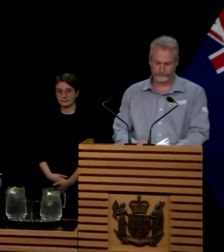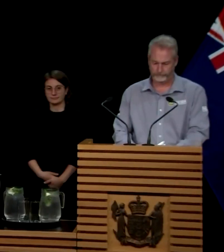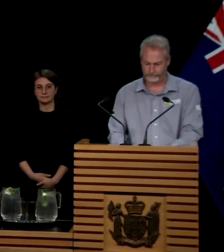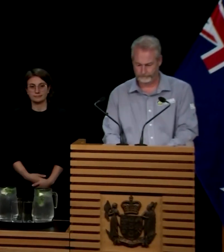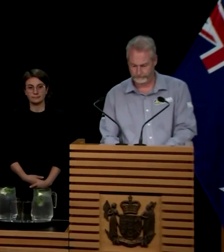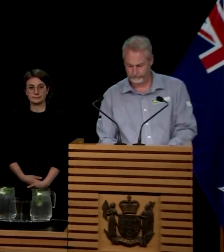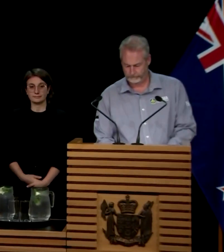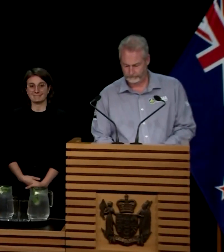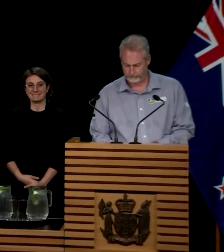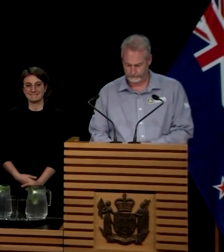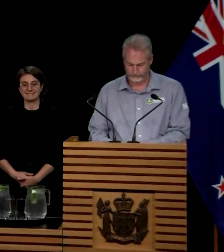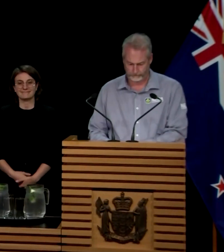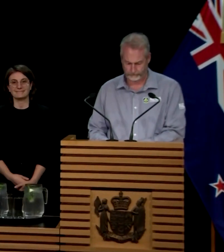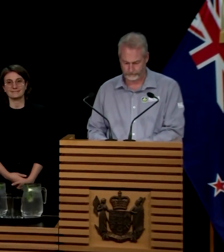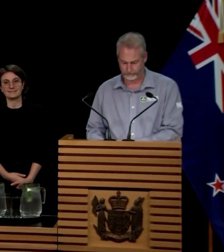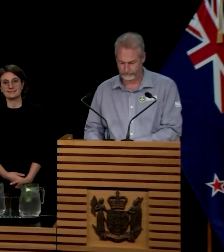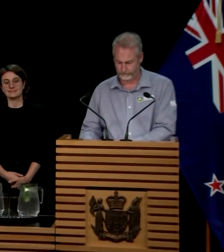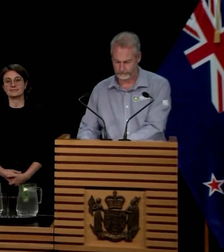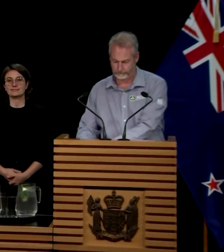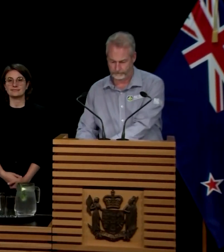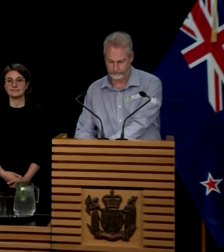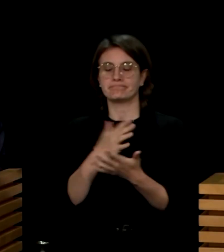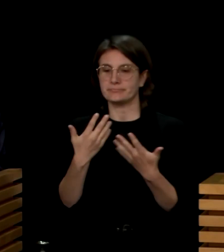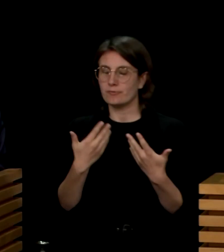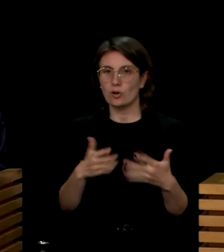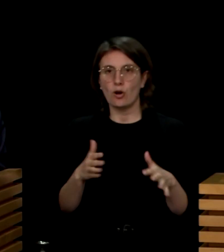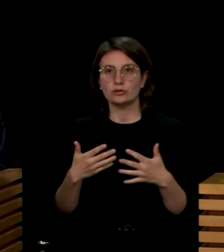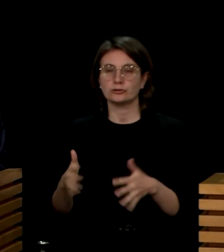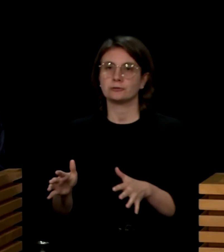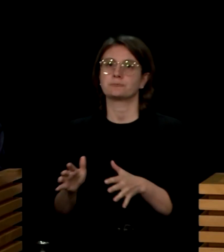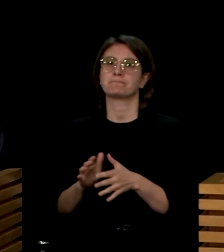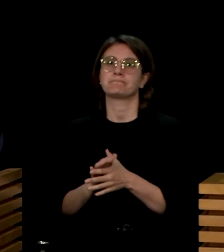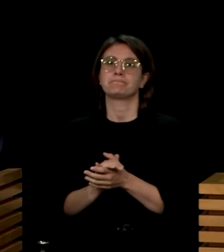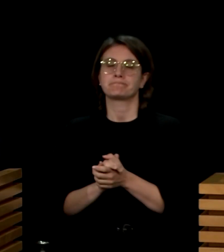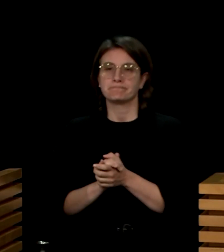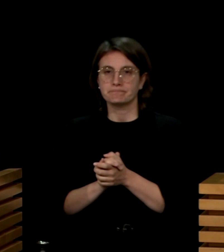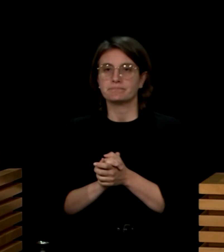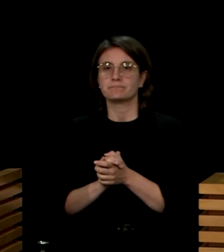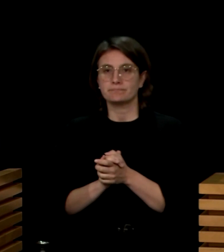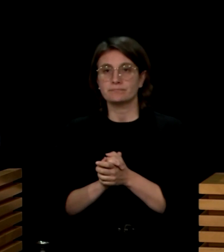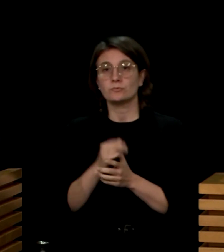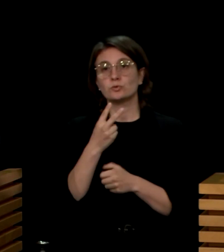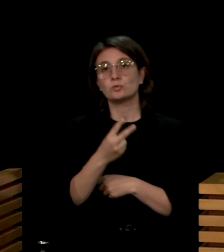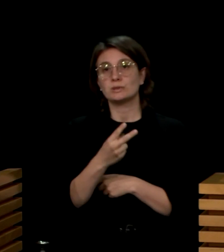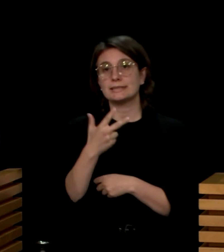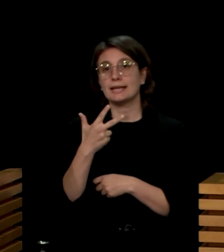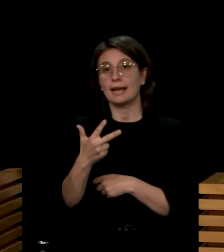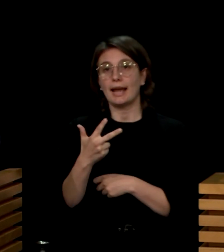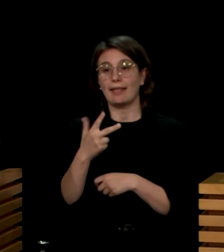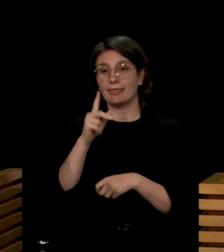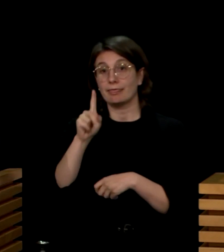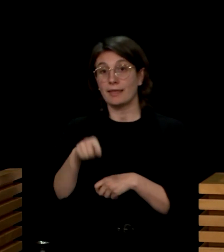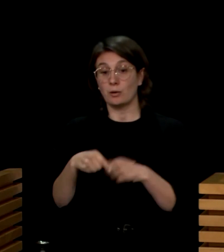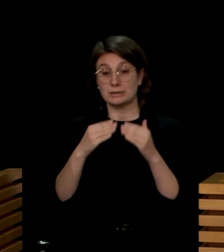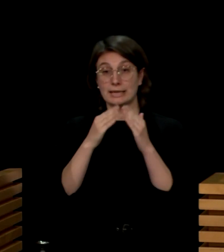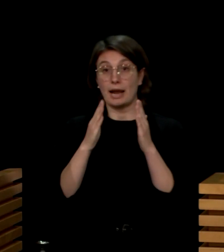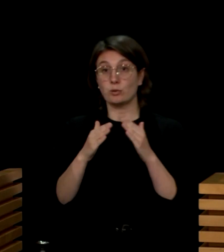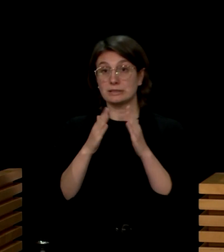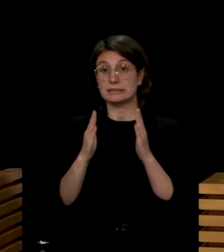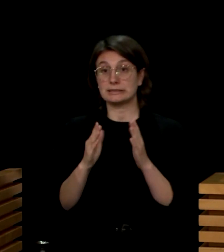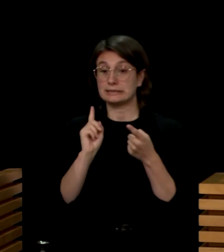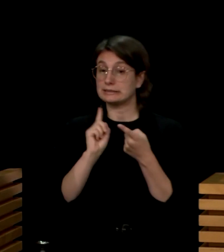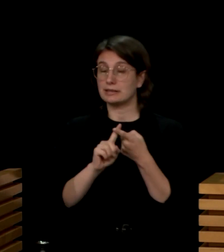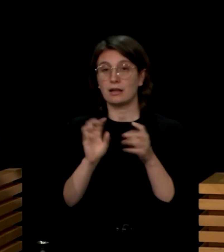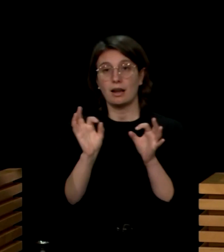sagte Ministerpräsident Chris Hipkins in der Hauptstadt Wellington. Nur langsam werde das wahre Ausmaß der Verwüstung deutlich.